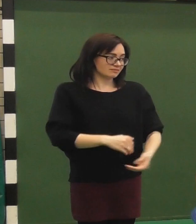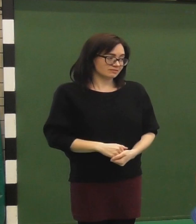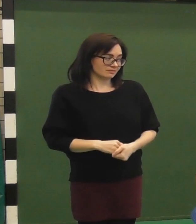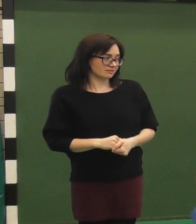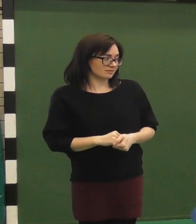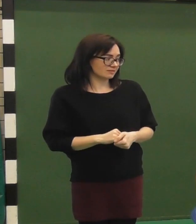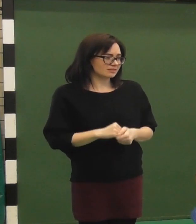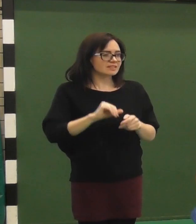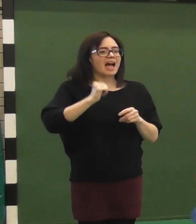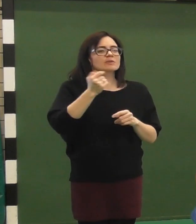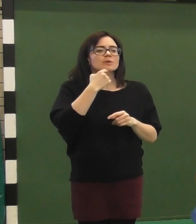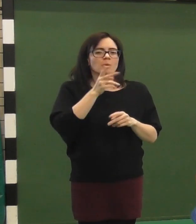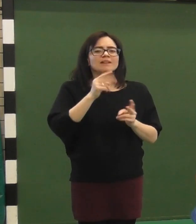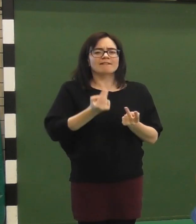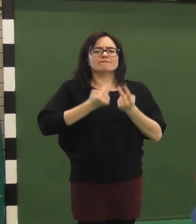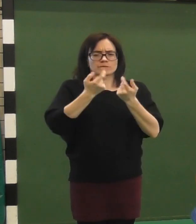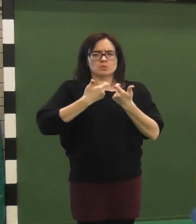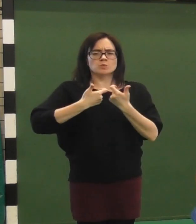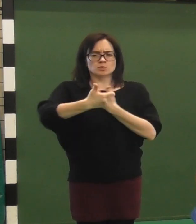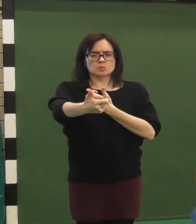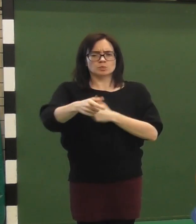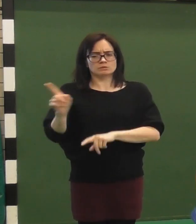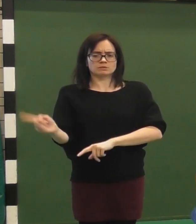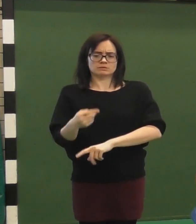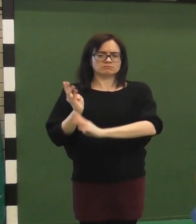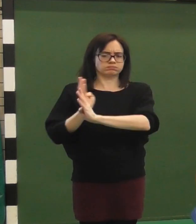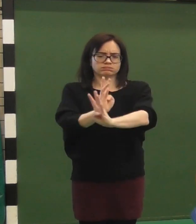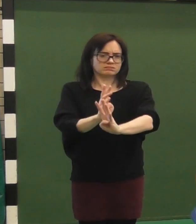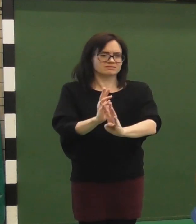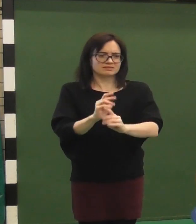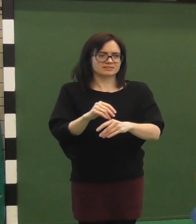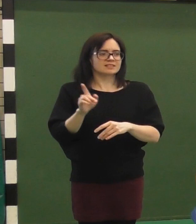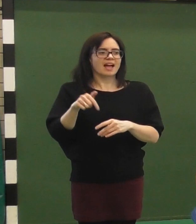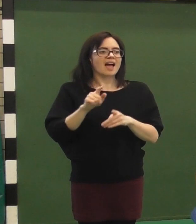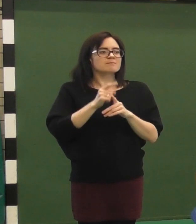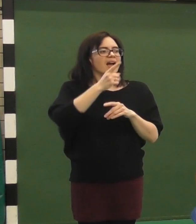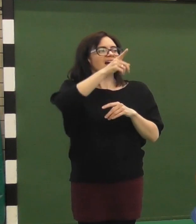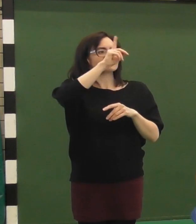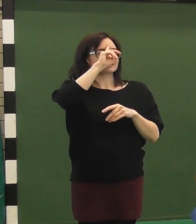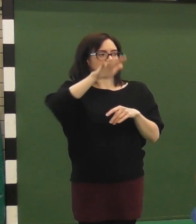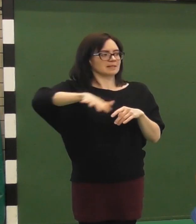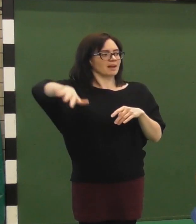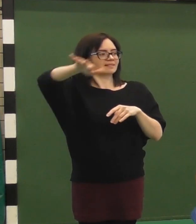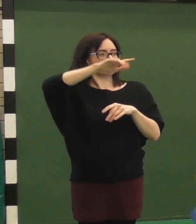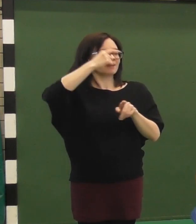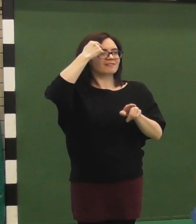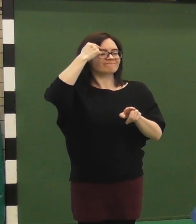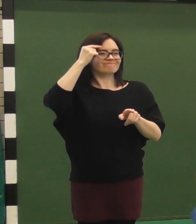utakon megyünk, a fő utakon, de akkor visszafelé vonultak a németek is, mert